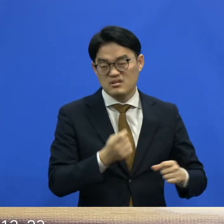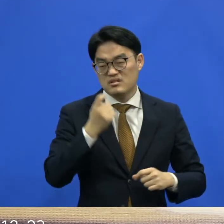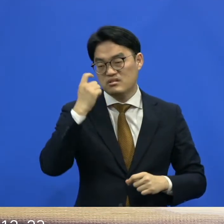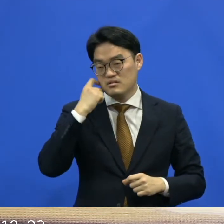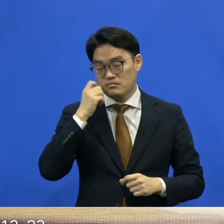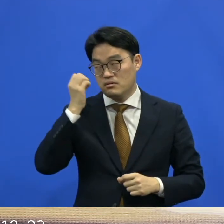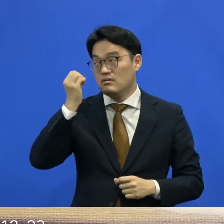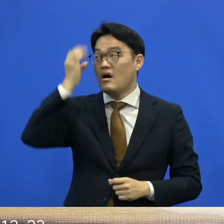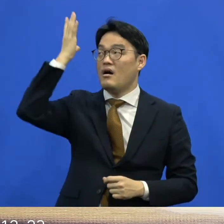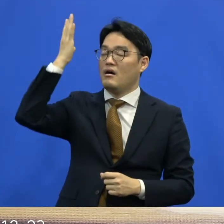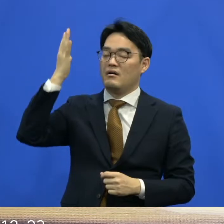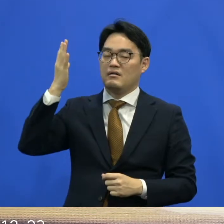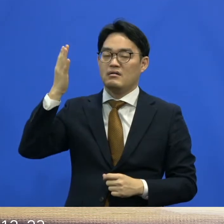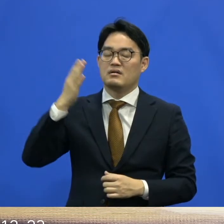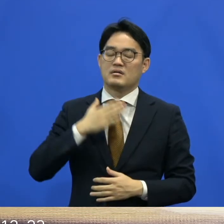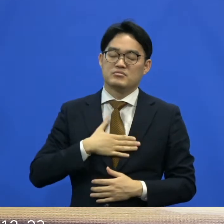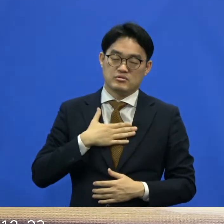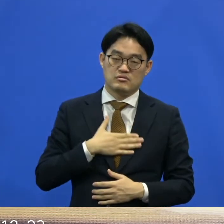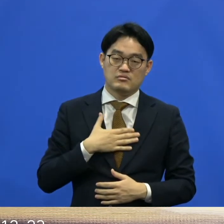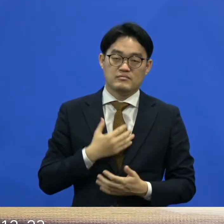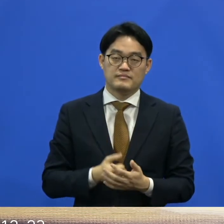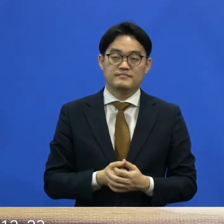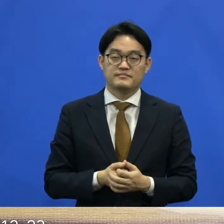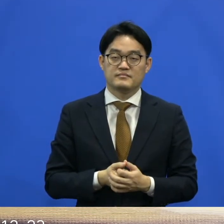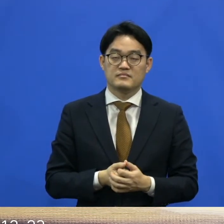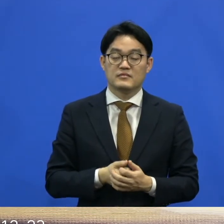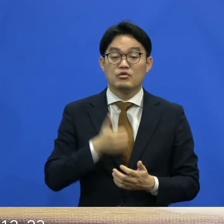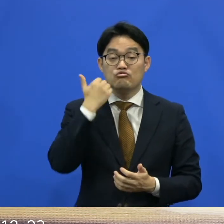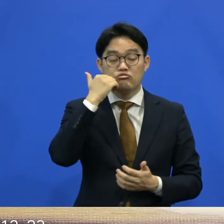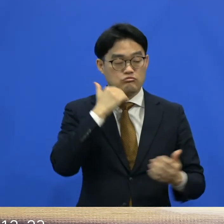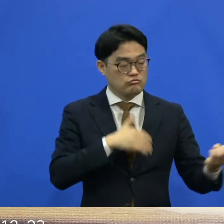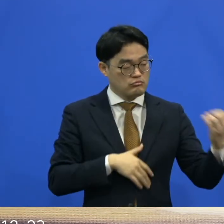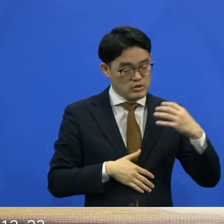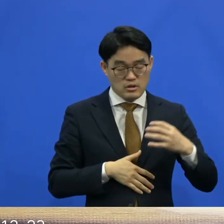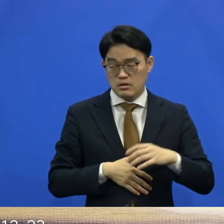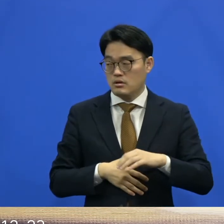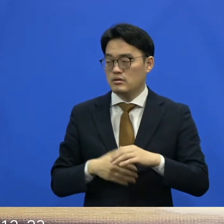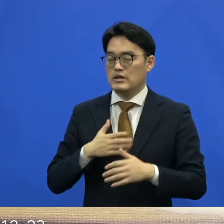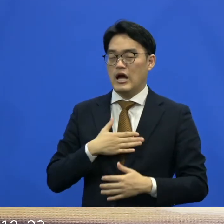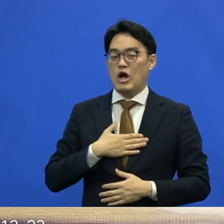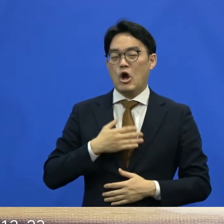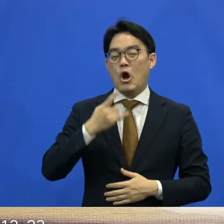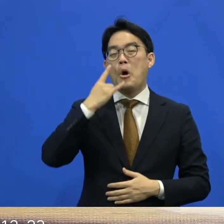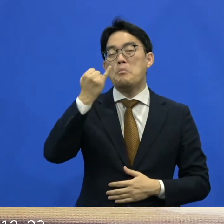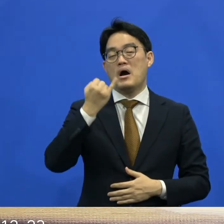어떤 분이 그래요. 어린 시절에 어머니가 자기를 버리고 떠난 거에 대한 그 분노,